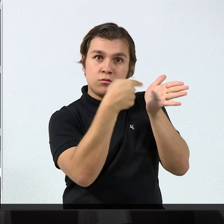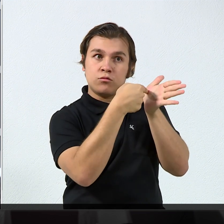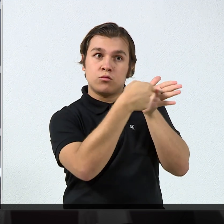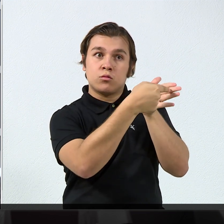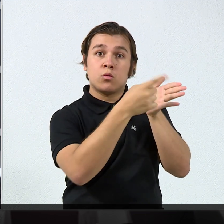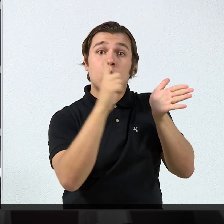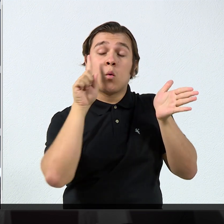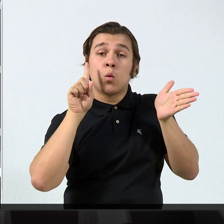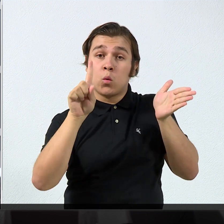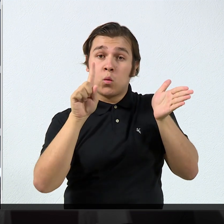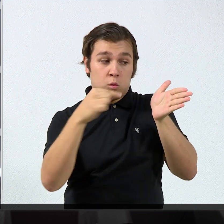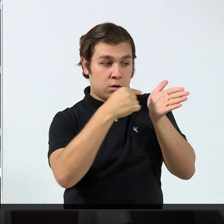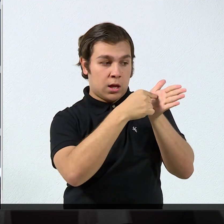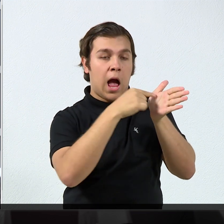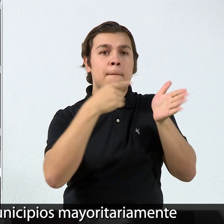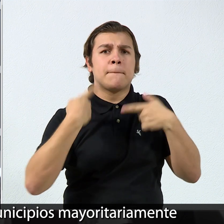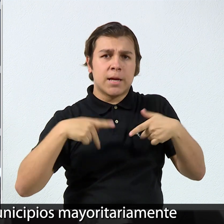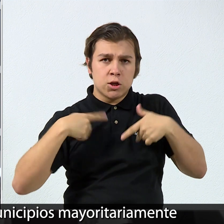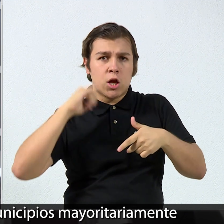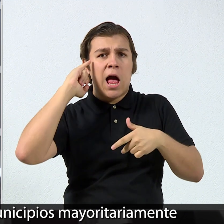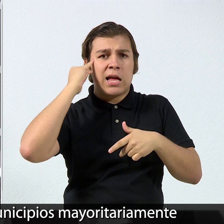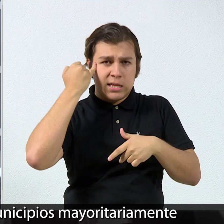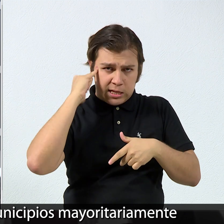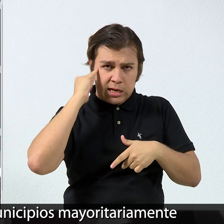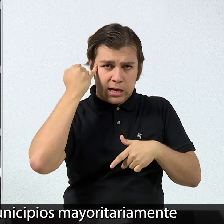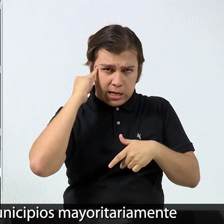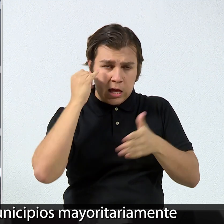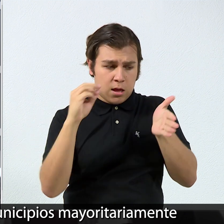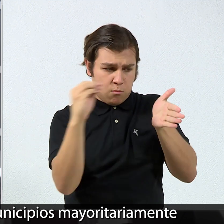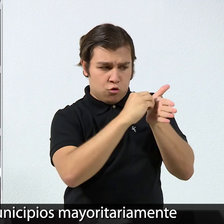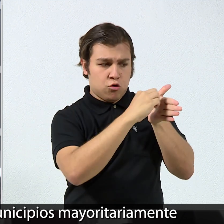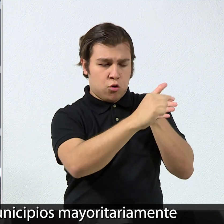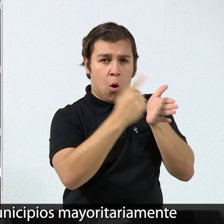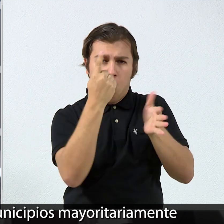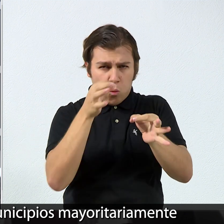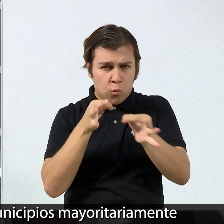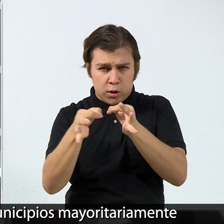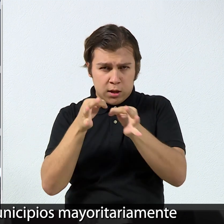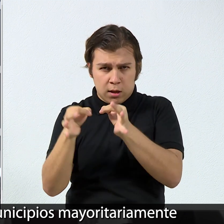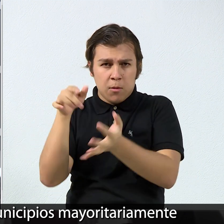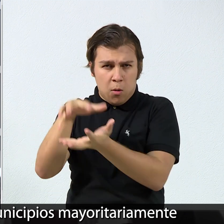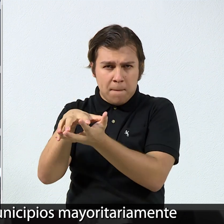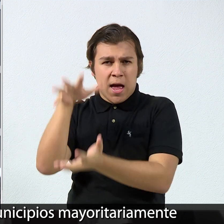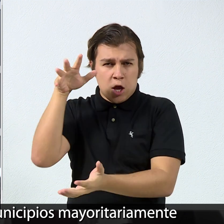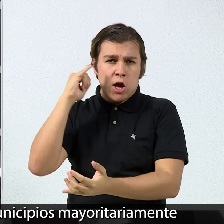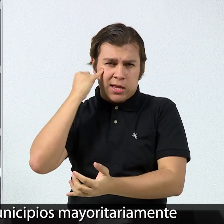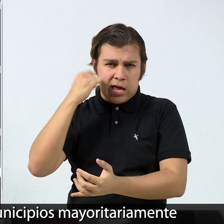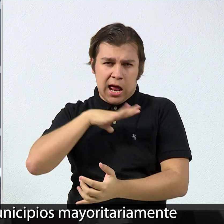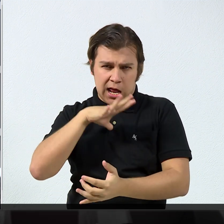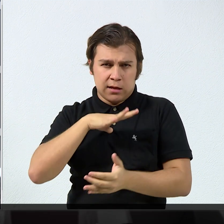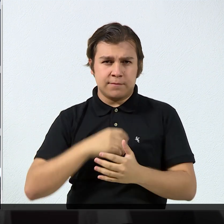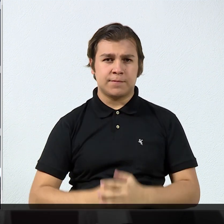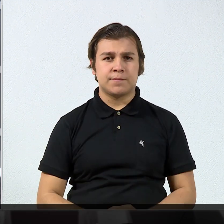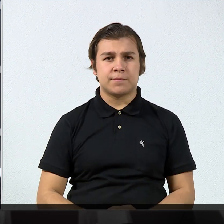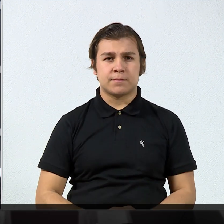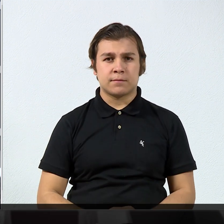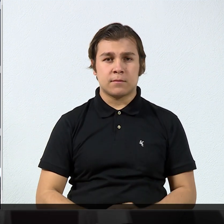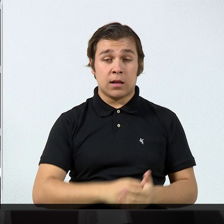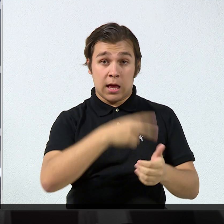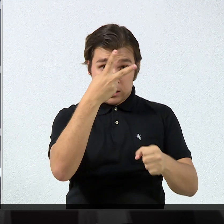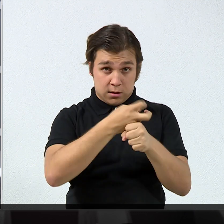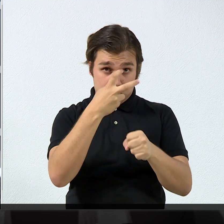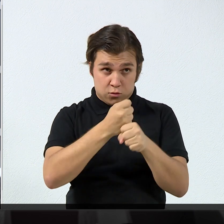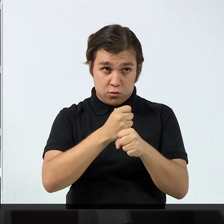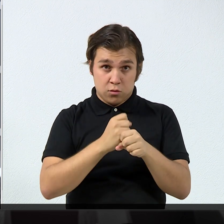se autoadscriba como indígena en al menos uno de los municipios mayoritariamente indígenas.